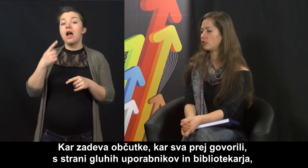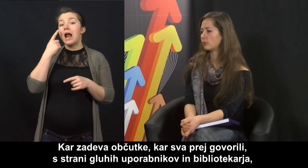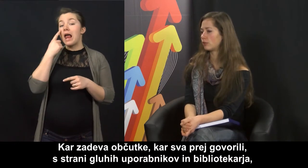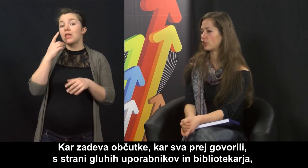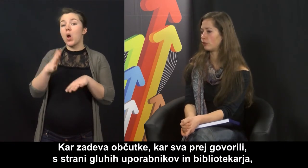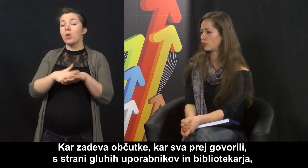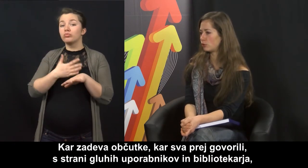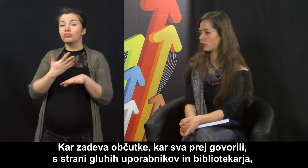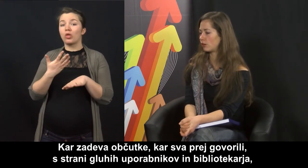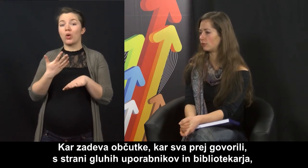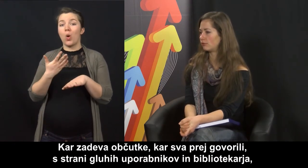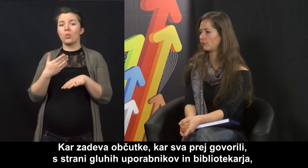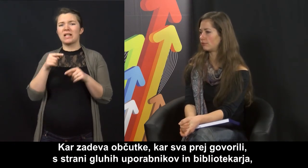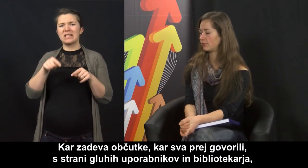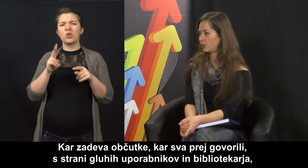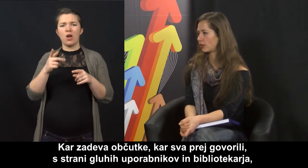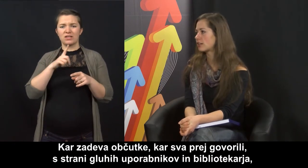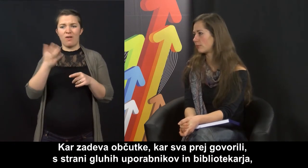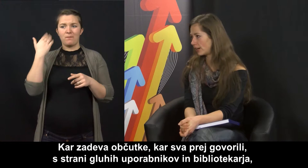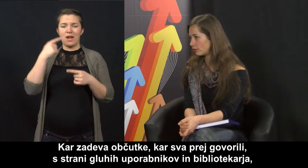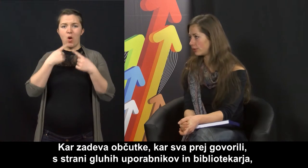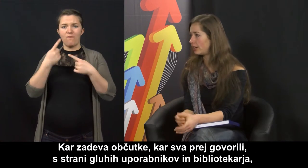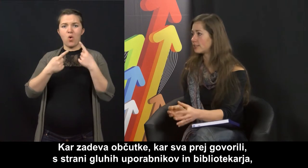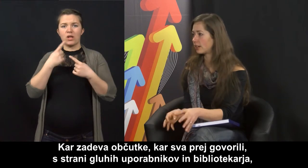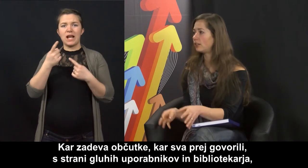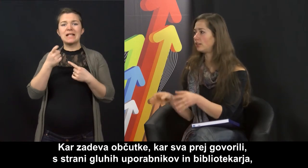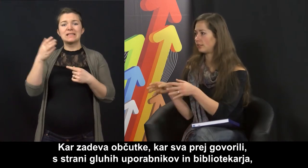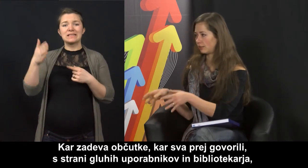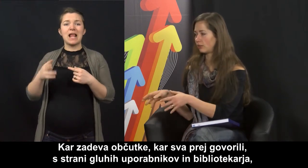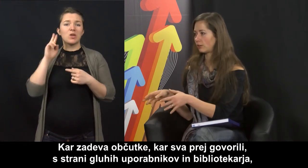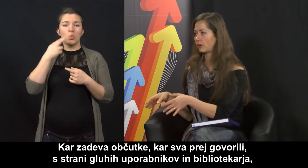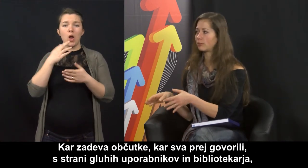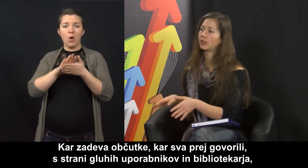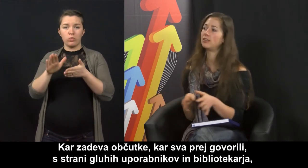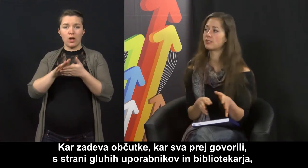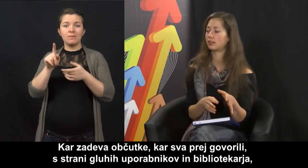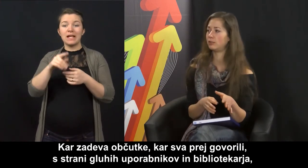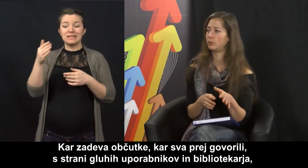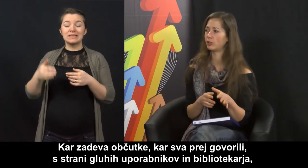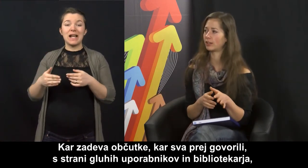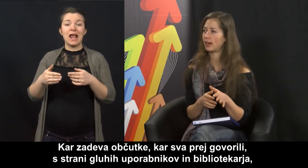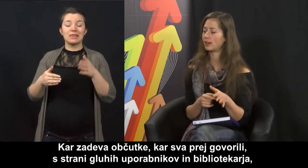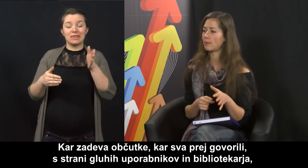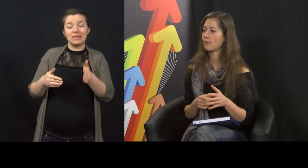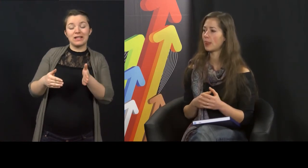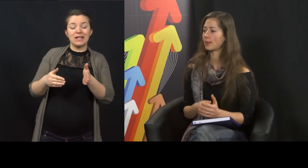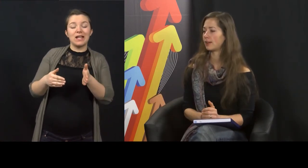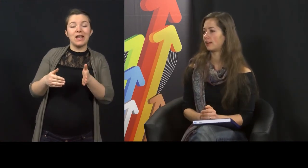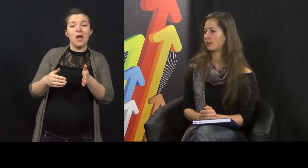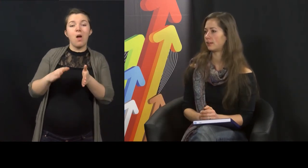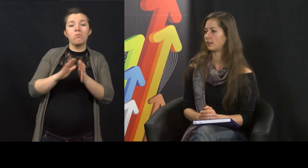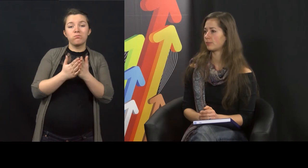Kar se tiče mogoče občutkov, tisto, kar so prej govorili, strani gluhega uporabnika in strani bibliotekarja,